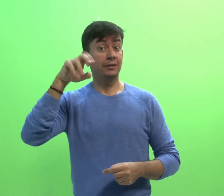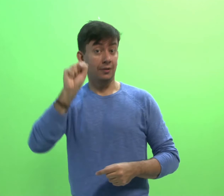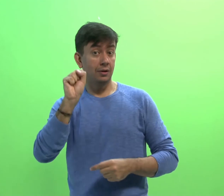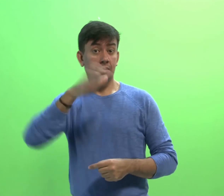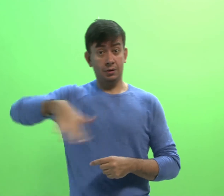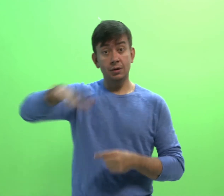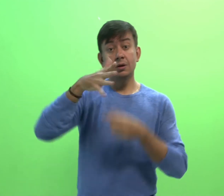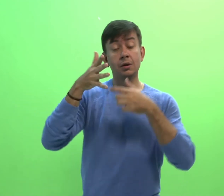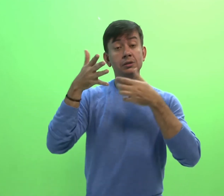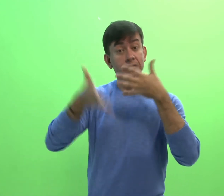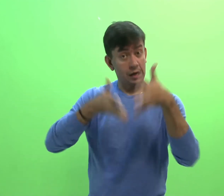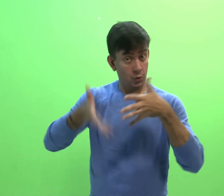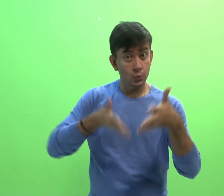pela alofonia.